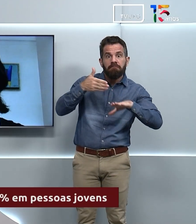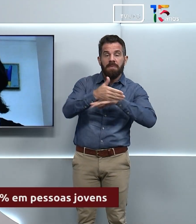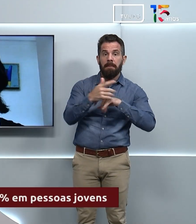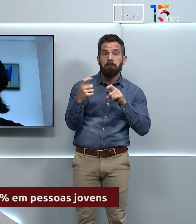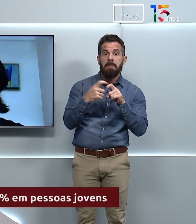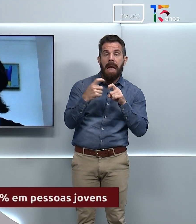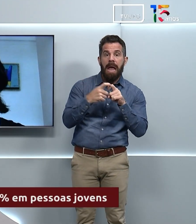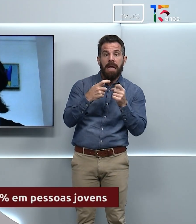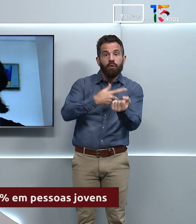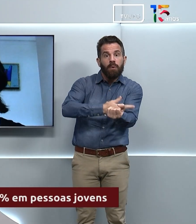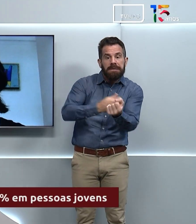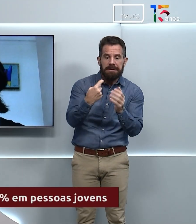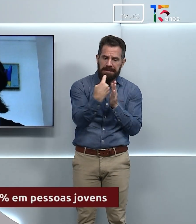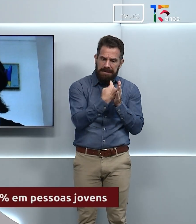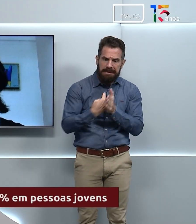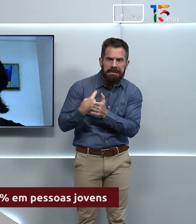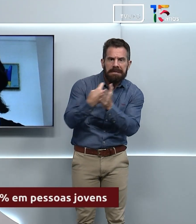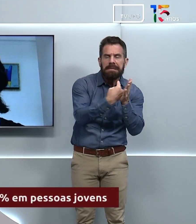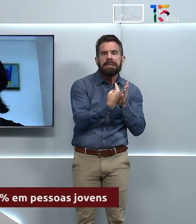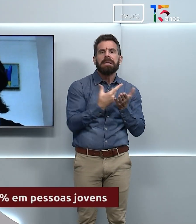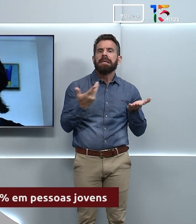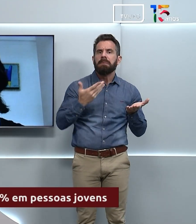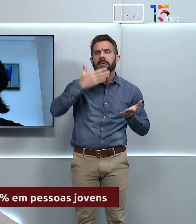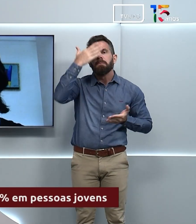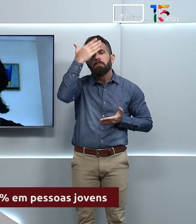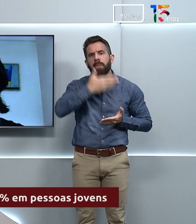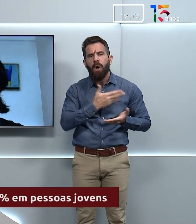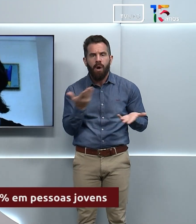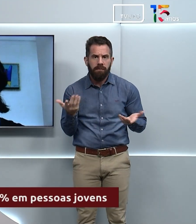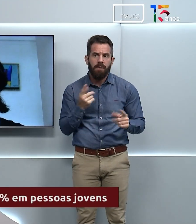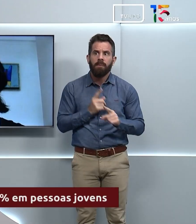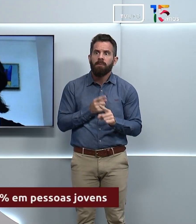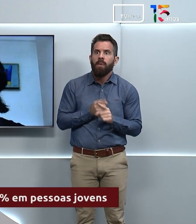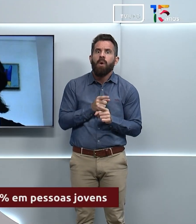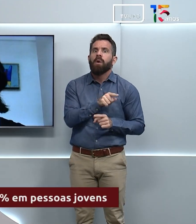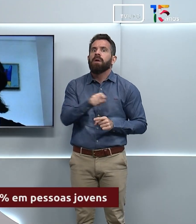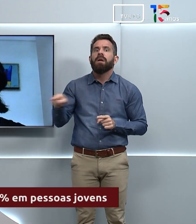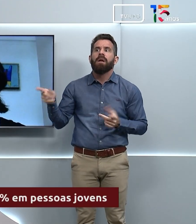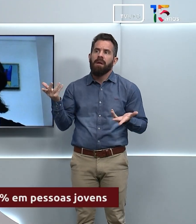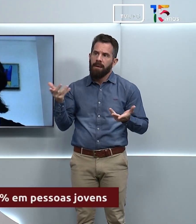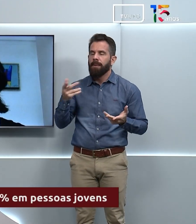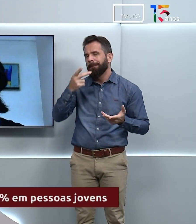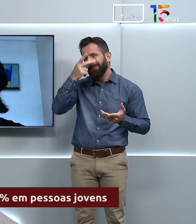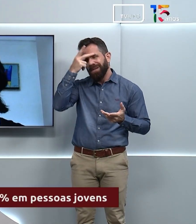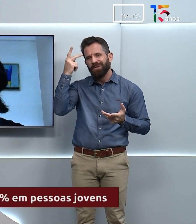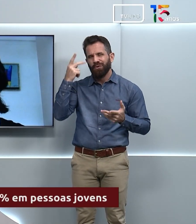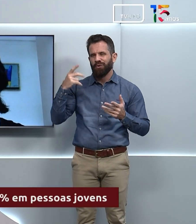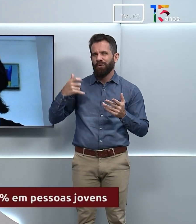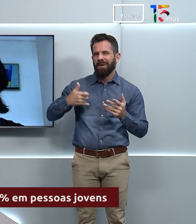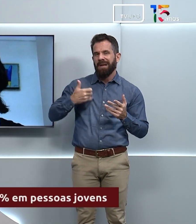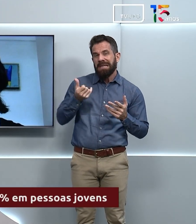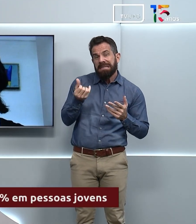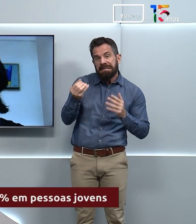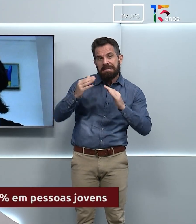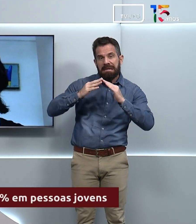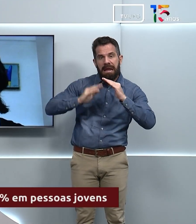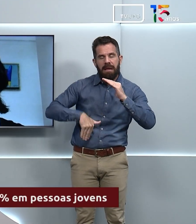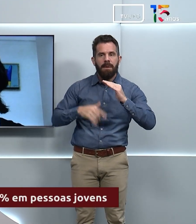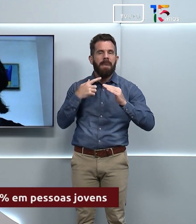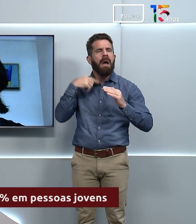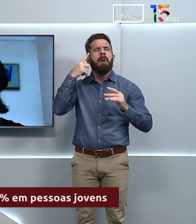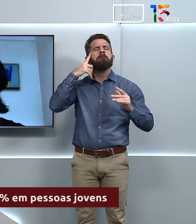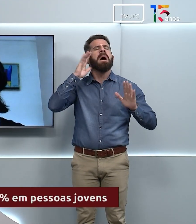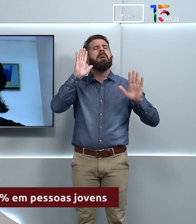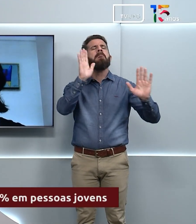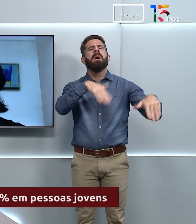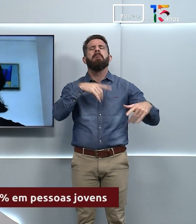ou em determinados quesitos para que os jovens, pessoas com menos de 60 anos aí, que muitas vezes não se preocupam exatamente com o AVC, não